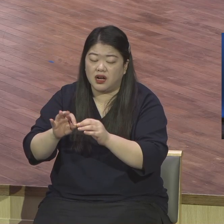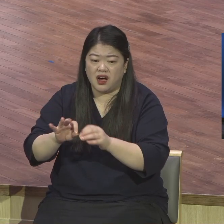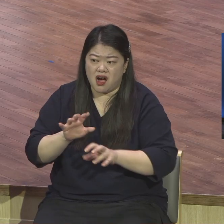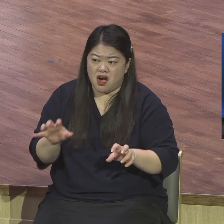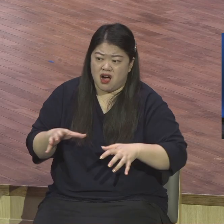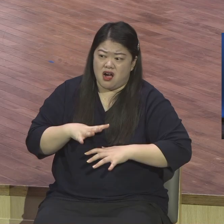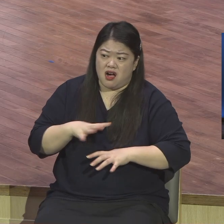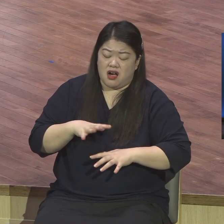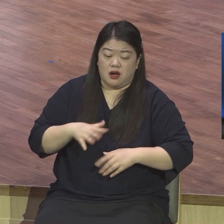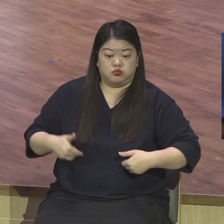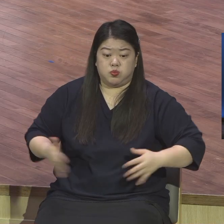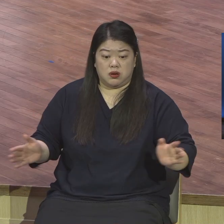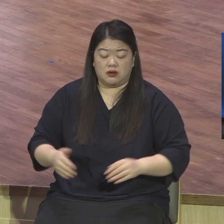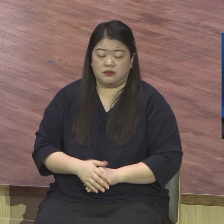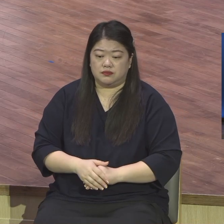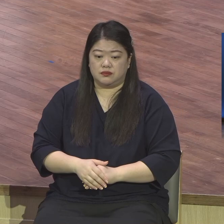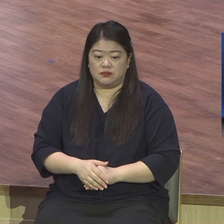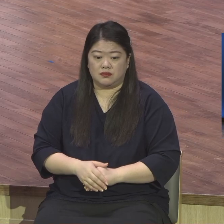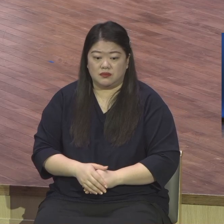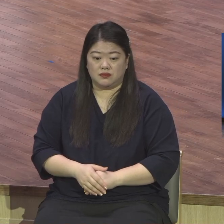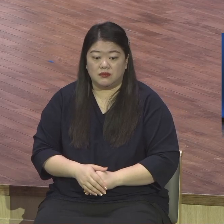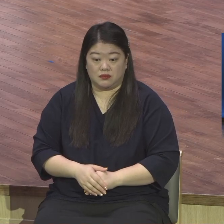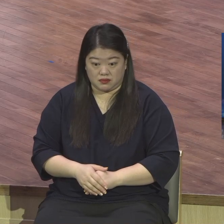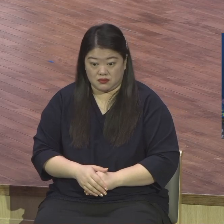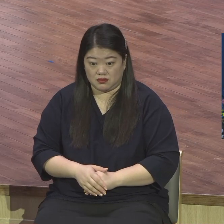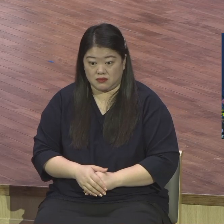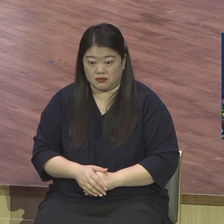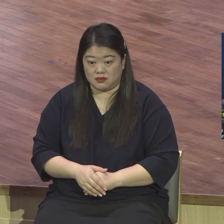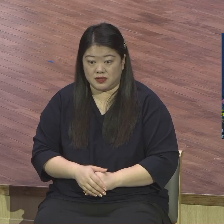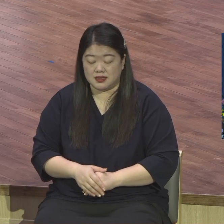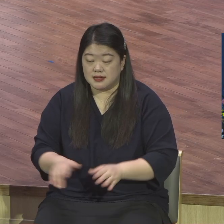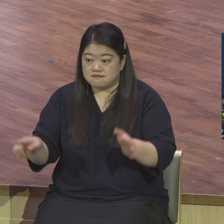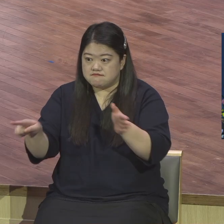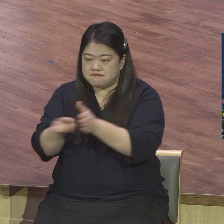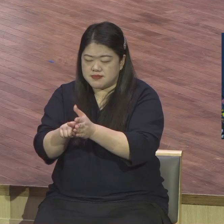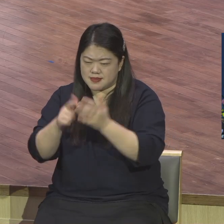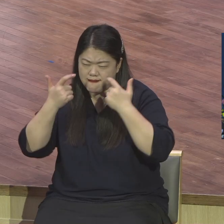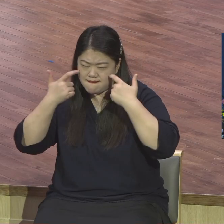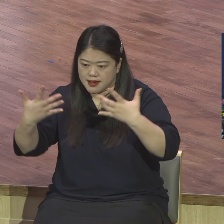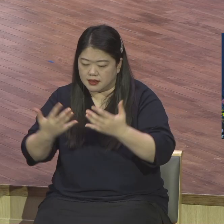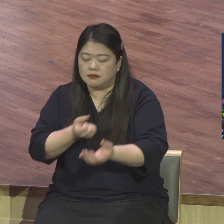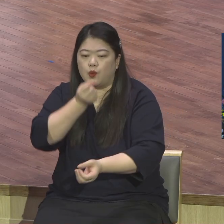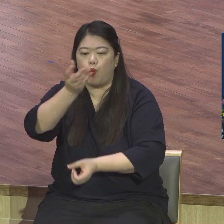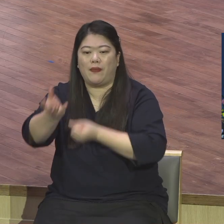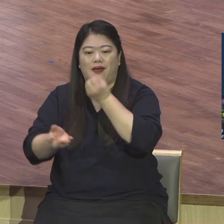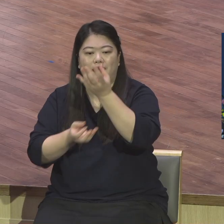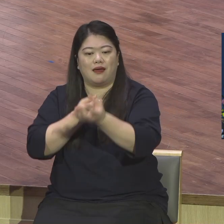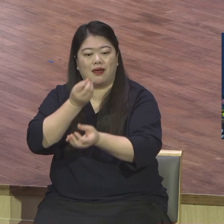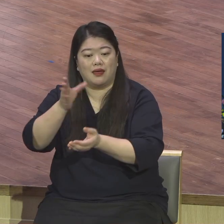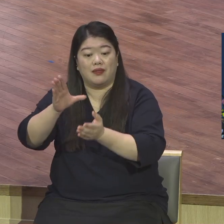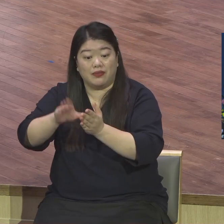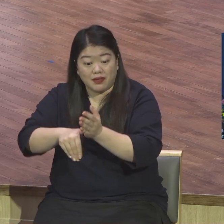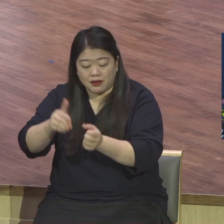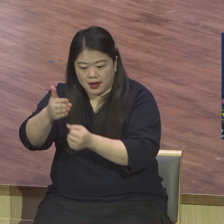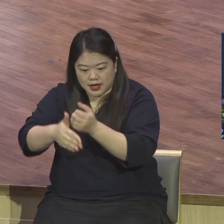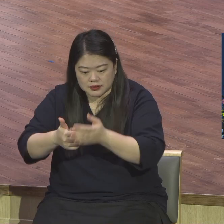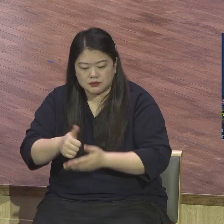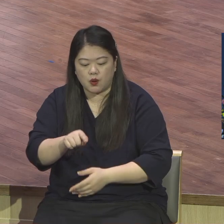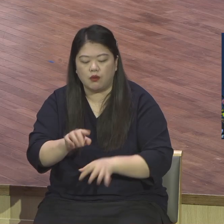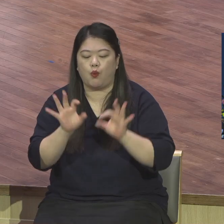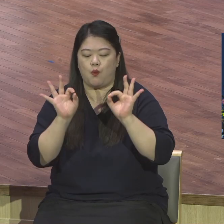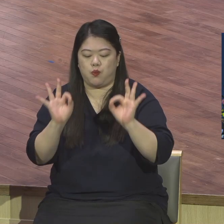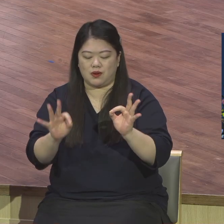주소서. 결정적 순간에 믿음의 고백을 하는 자들에게 하나님께서